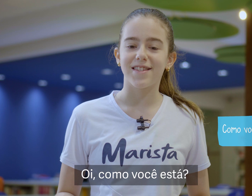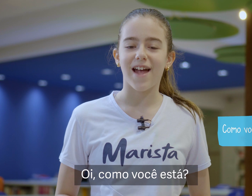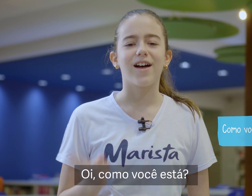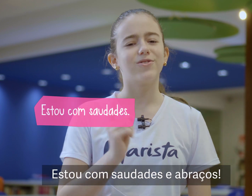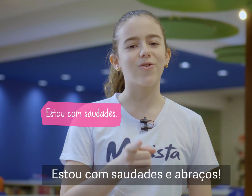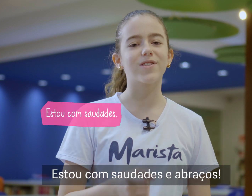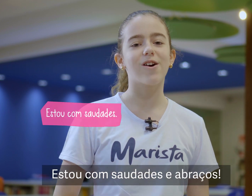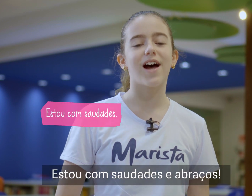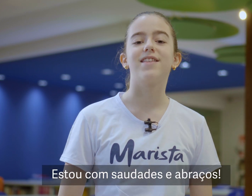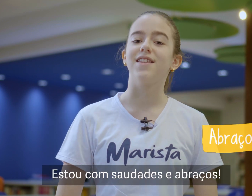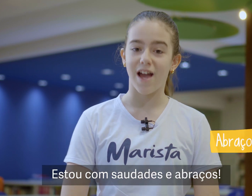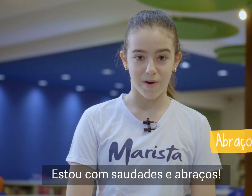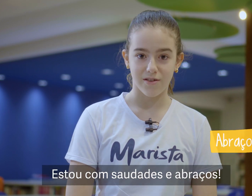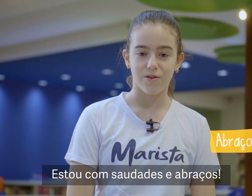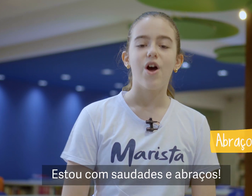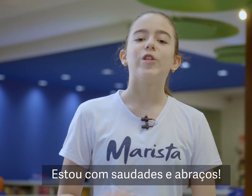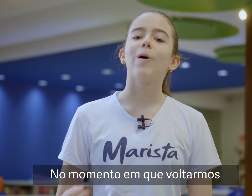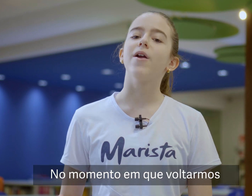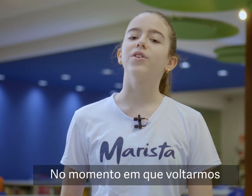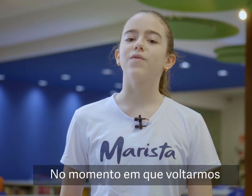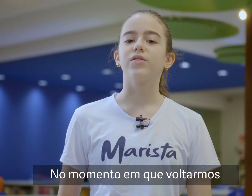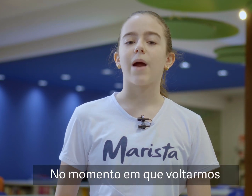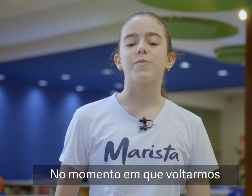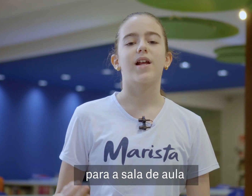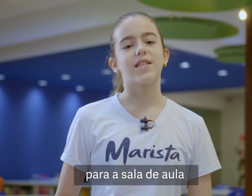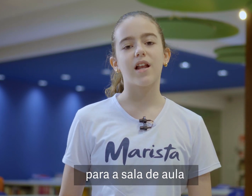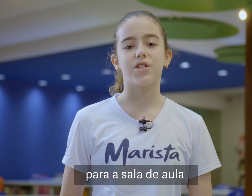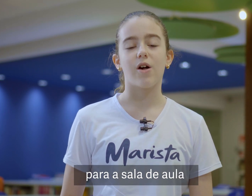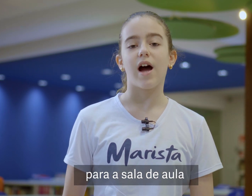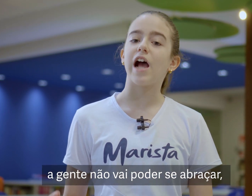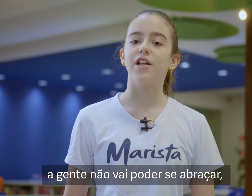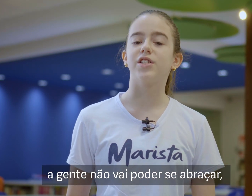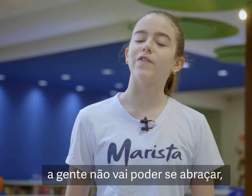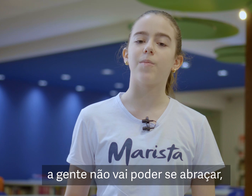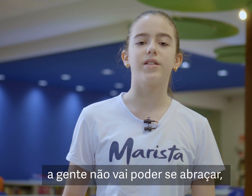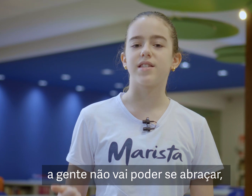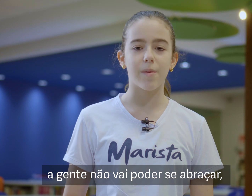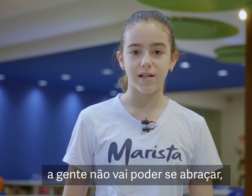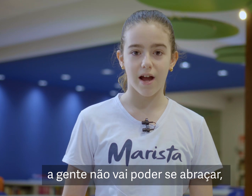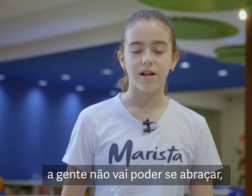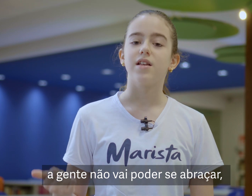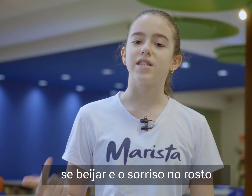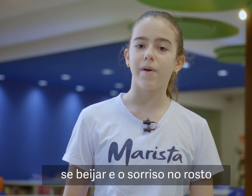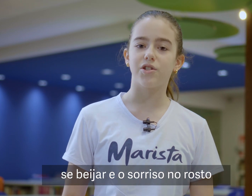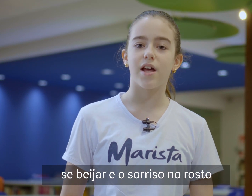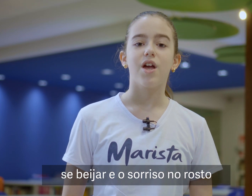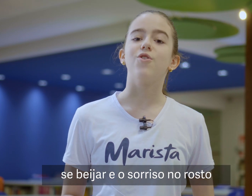está? Tô com saudade e abraço. No momento em que voltarmos para a sala de aula, a gente não vai poder se abraçar, se beijar e o